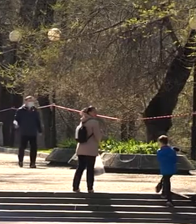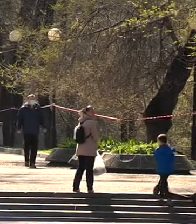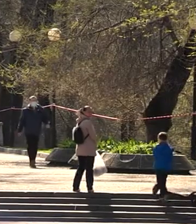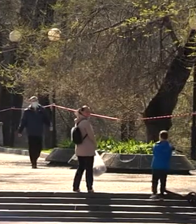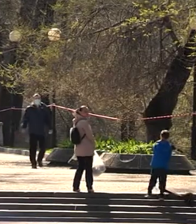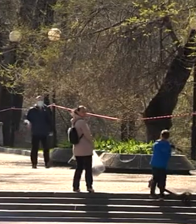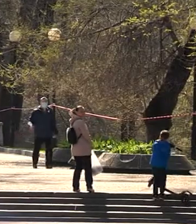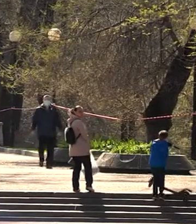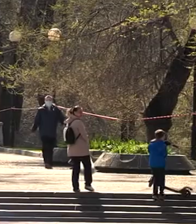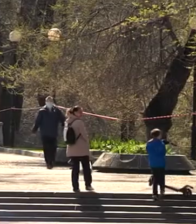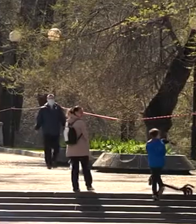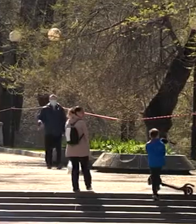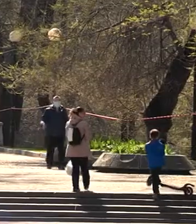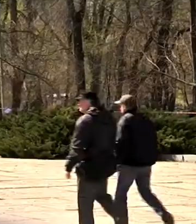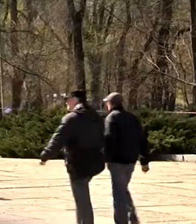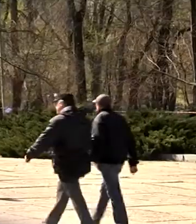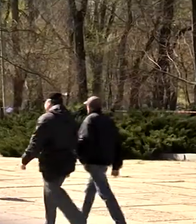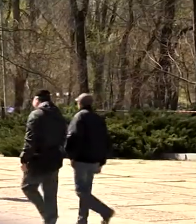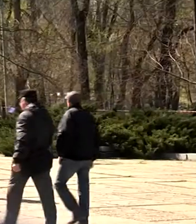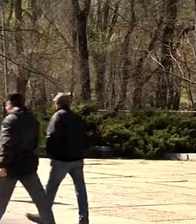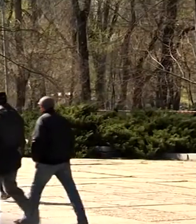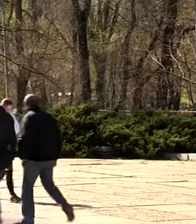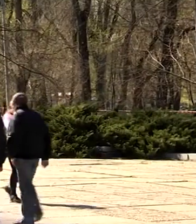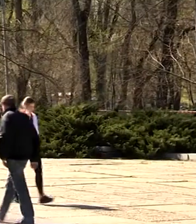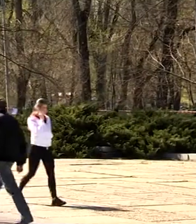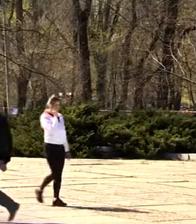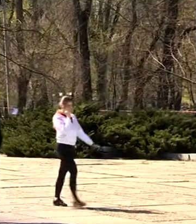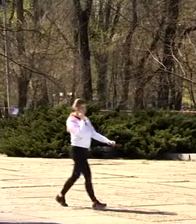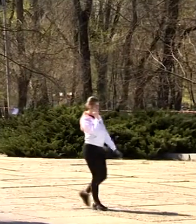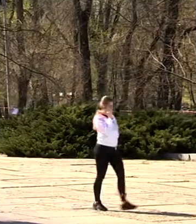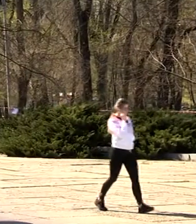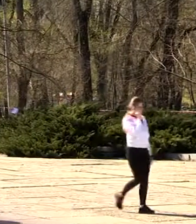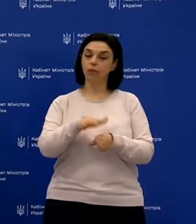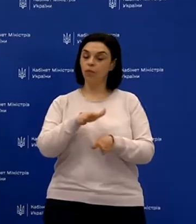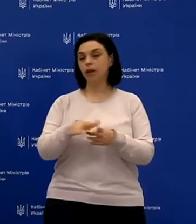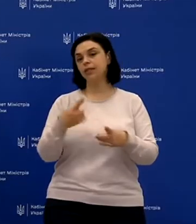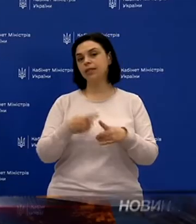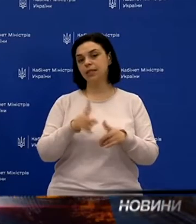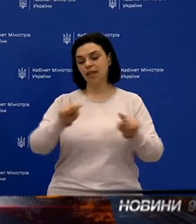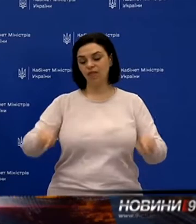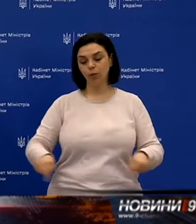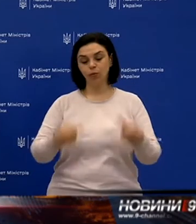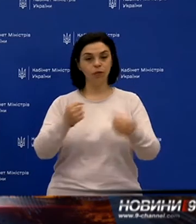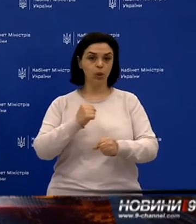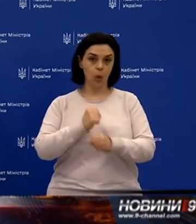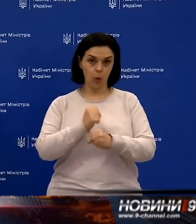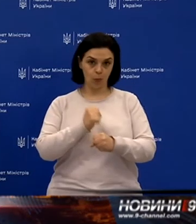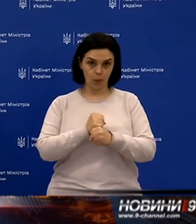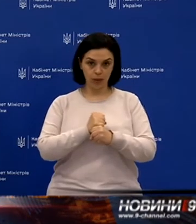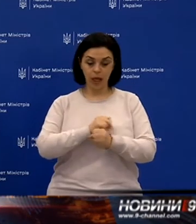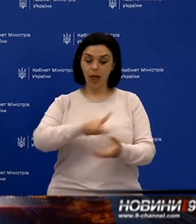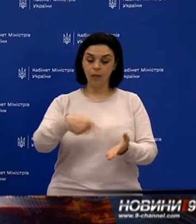регіони, що відповідають усім критеріям, 22 травня чекають такі зміни. Це і відновлення роботи